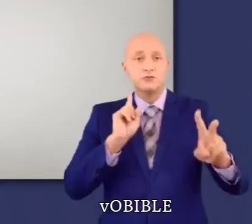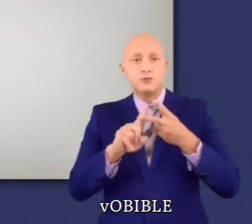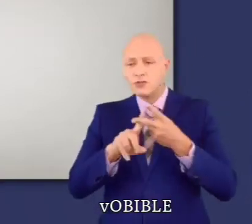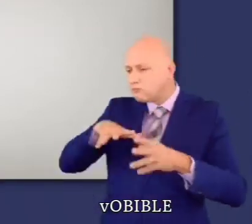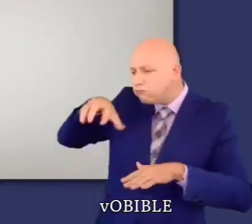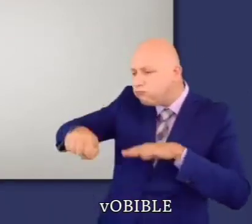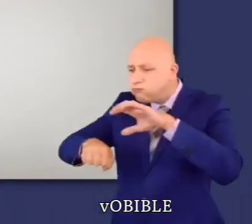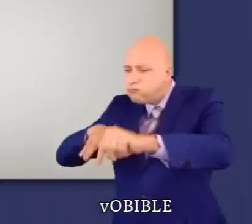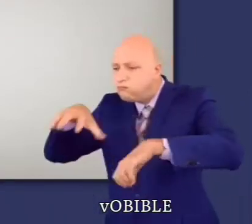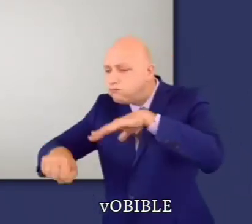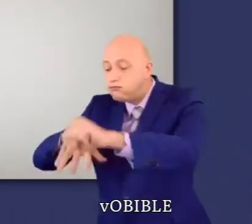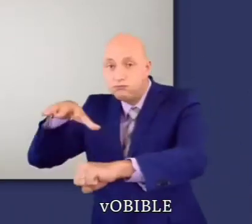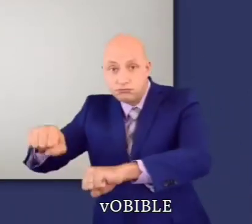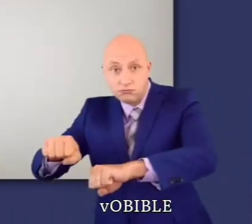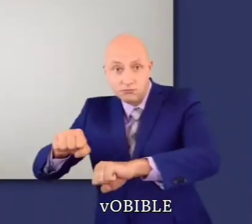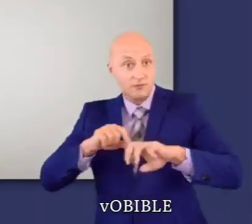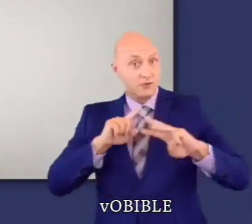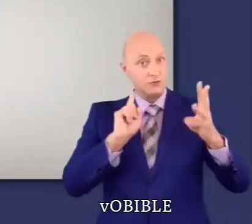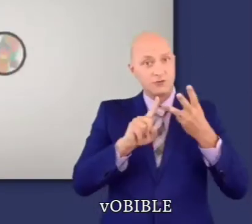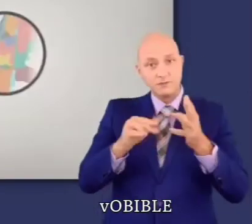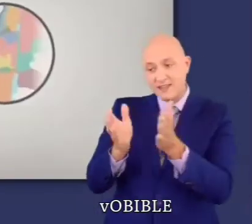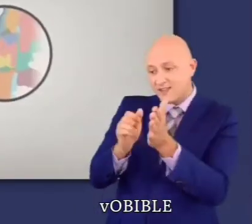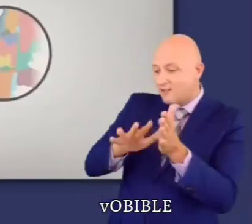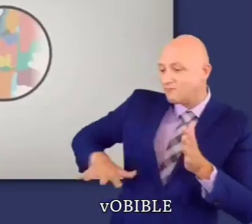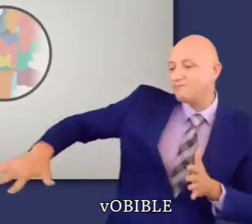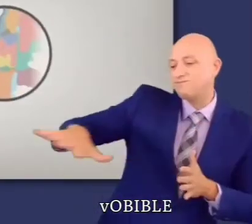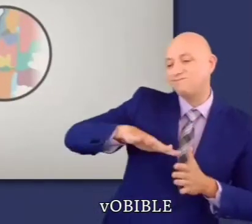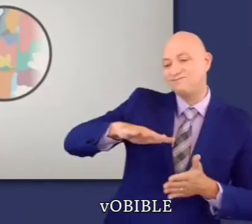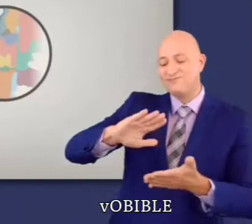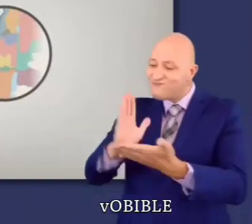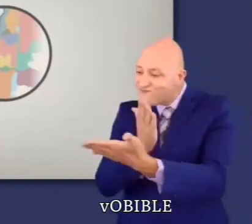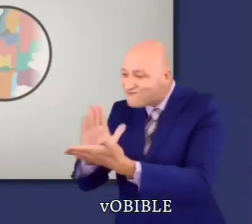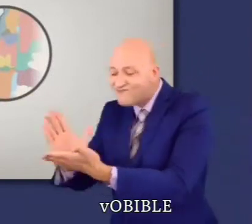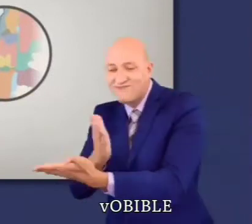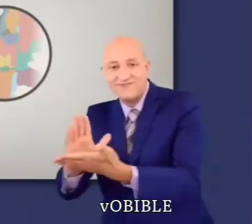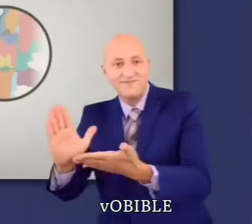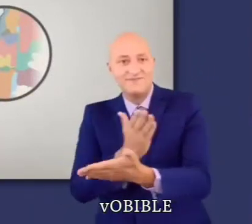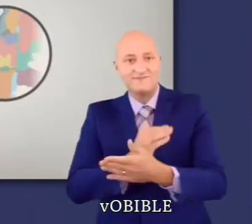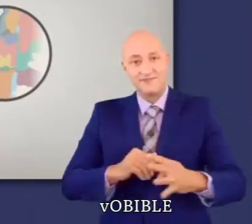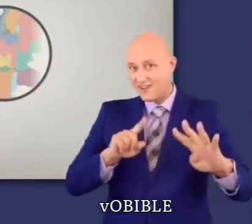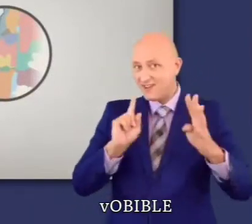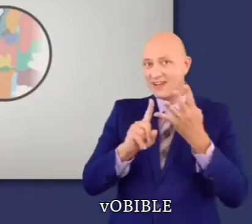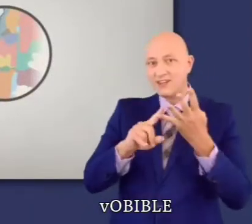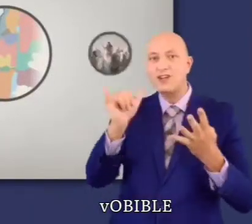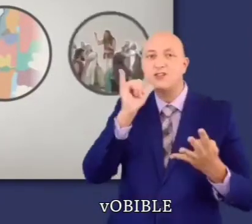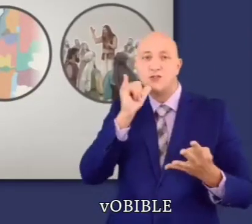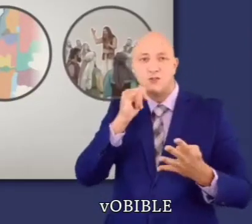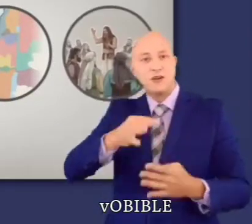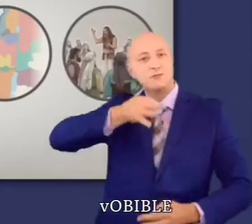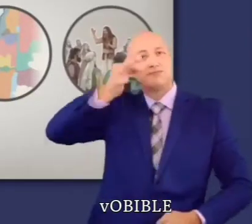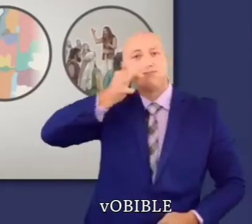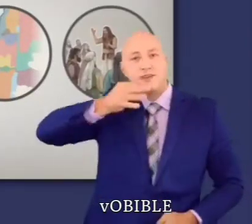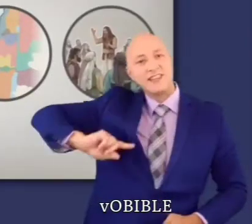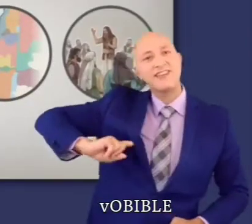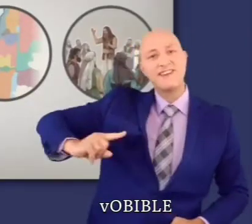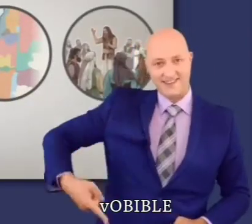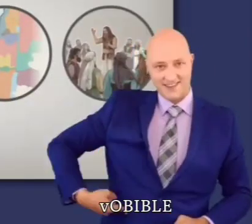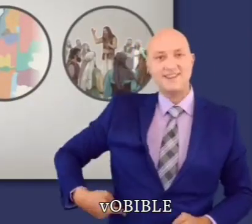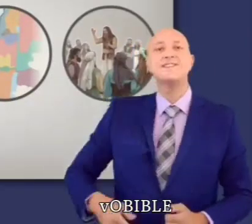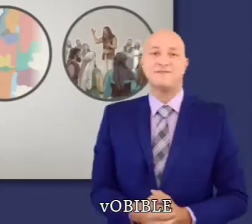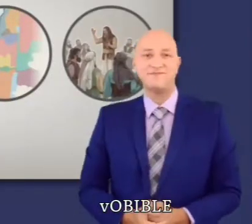vers 1450 avant notre ère, à la fin du travail de rédaction. Le livre de Josué peut être divisé en